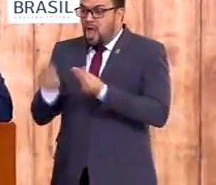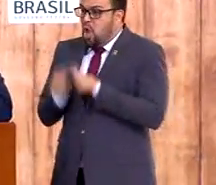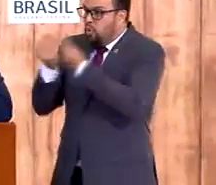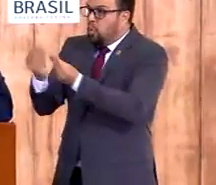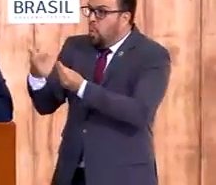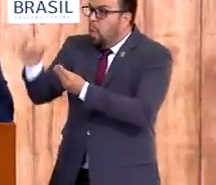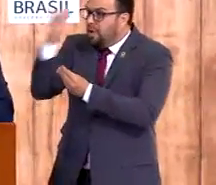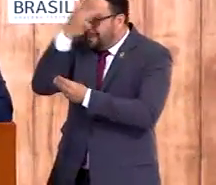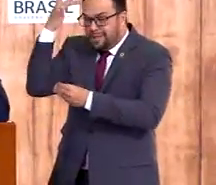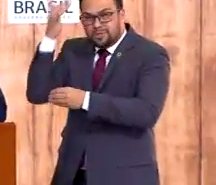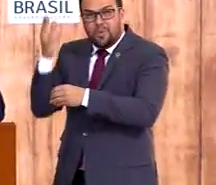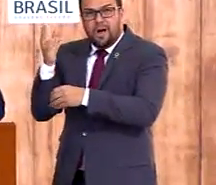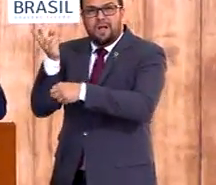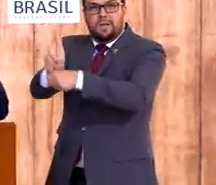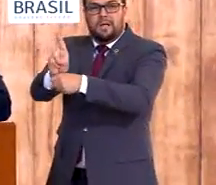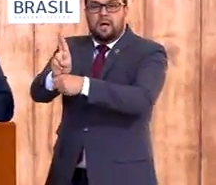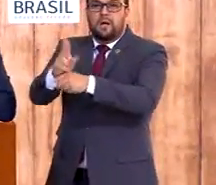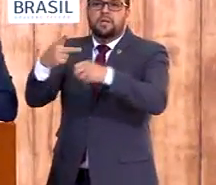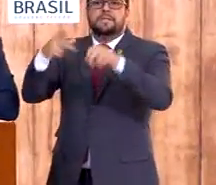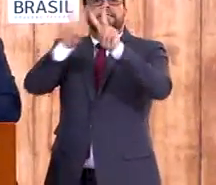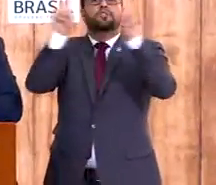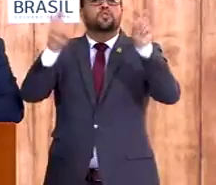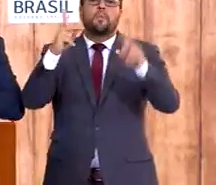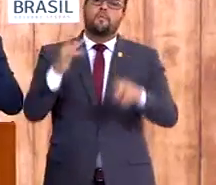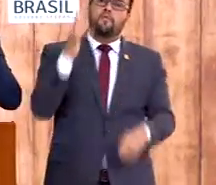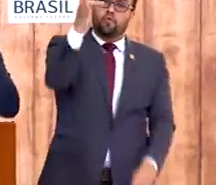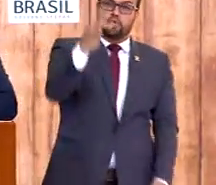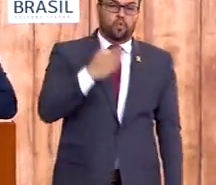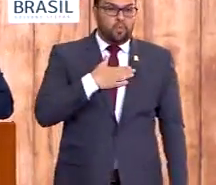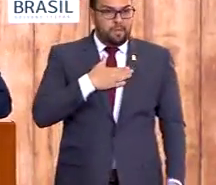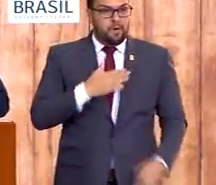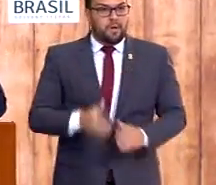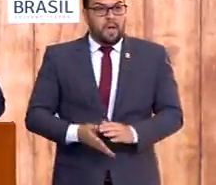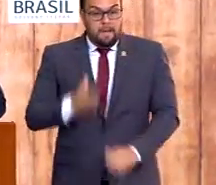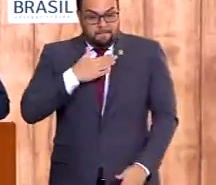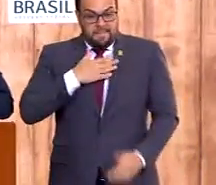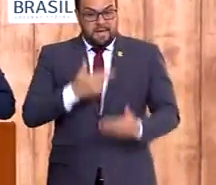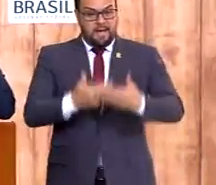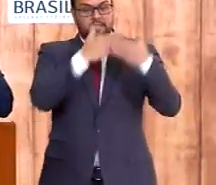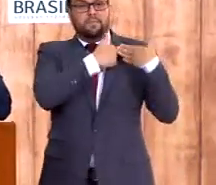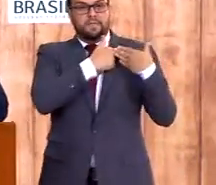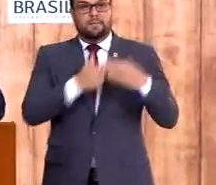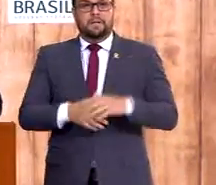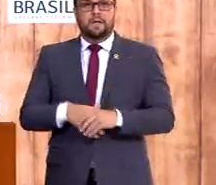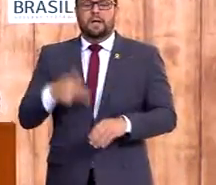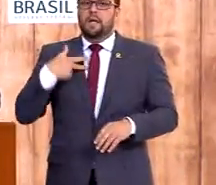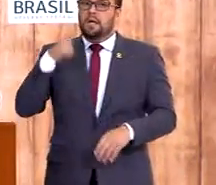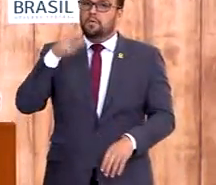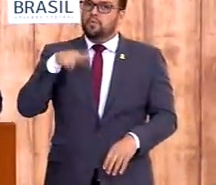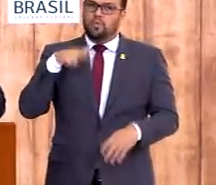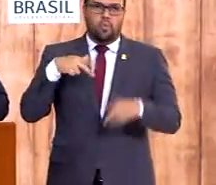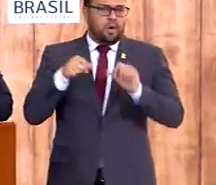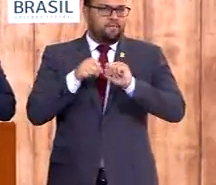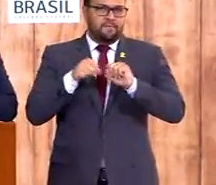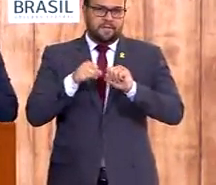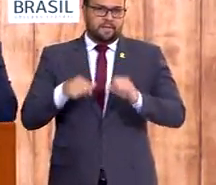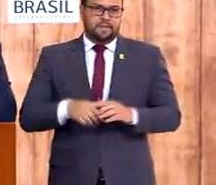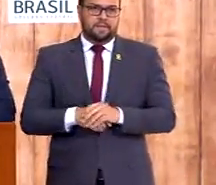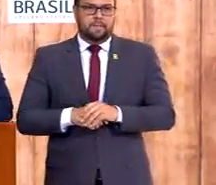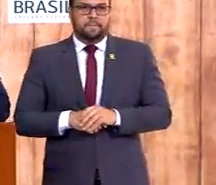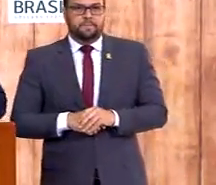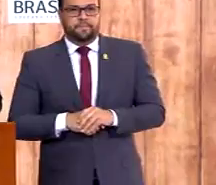futuro transfere para alguém algo que deveria ser minha responsabilidade Eu nunca fiz isso na minha vida Eu nunca falei